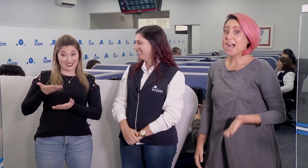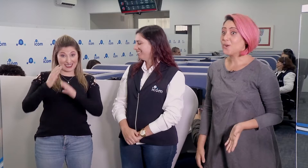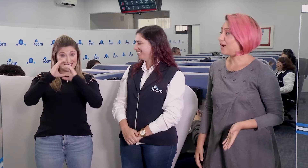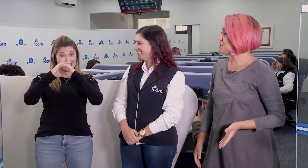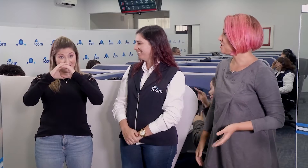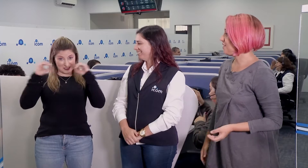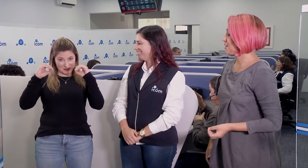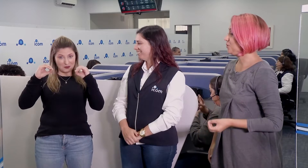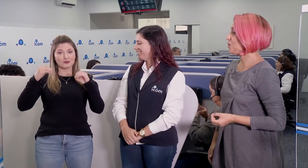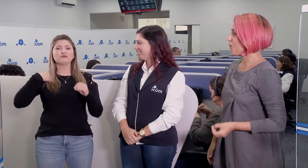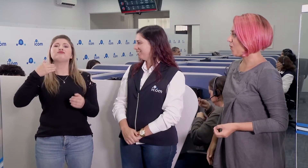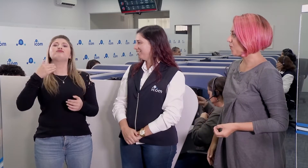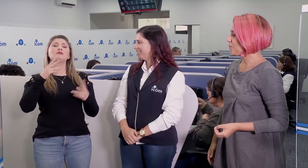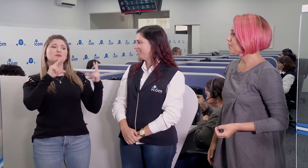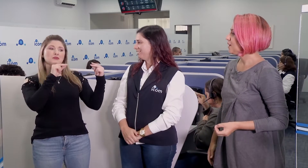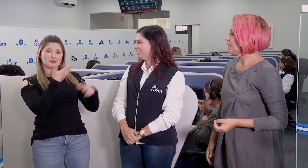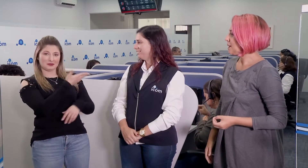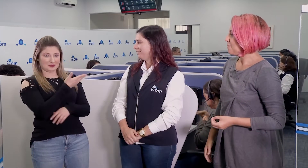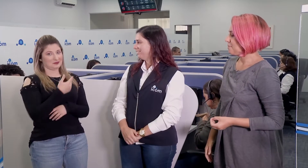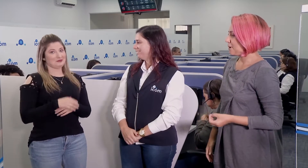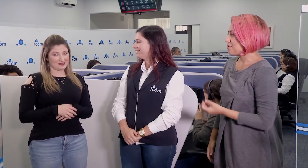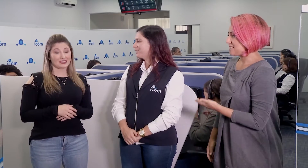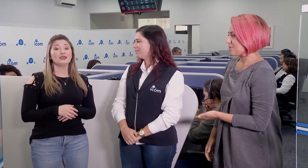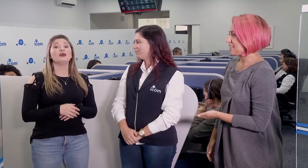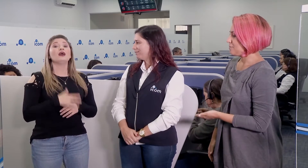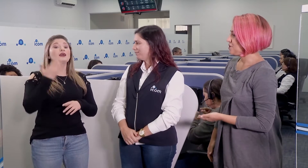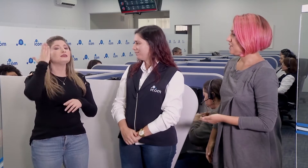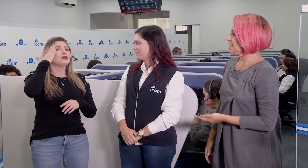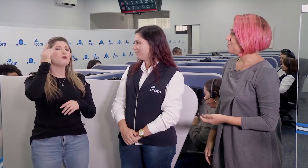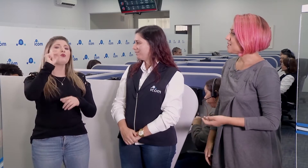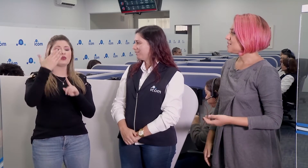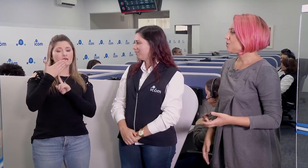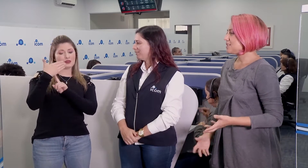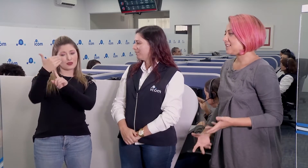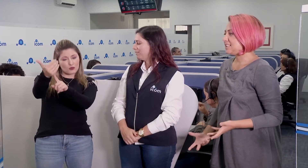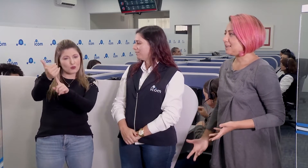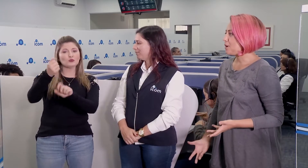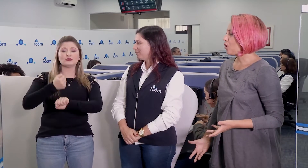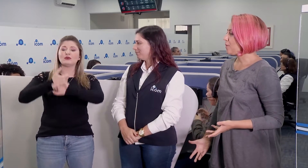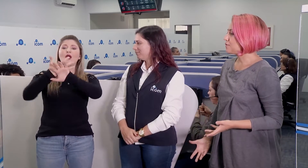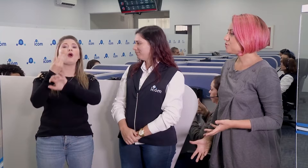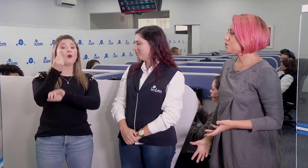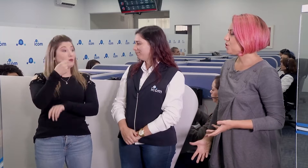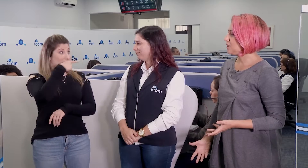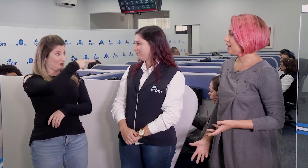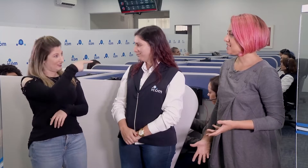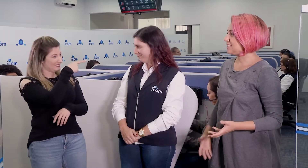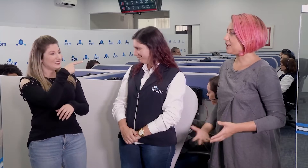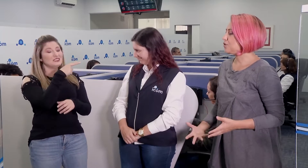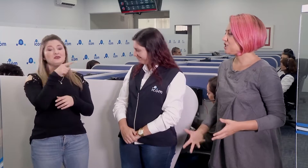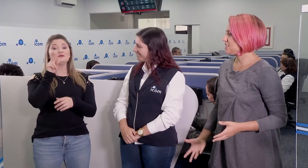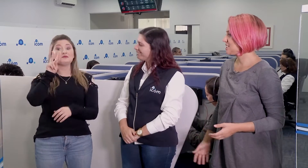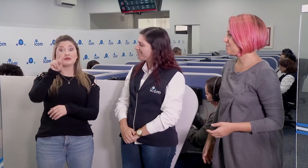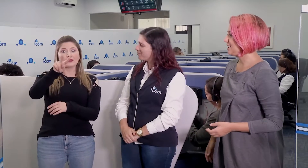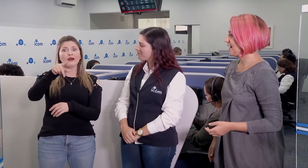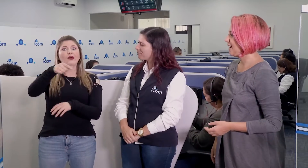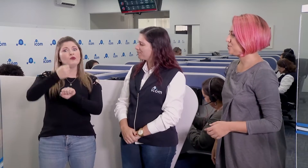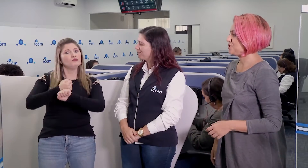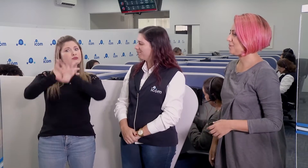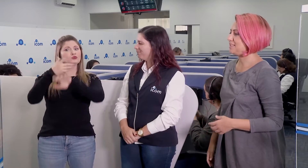Agora a gente veio aqui no ICOM para conversar com a intérprete de Libras e conhecer, entender melhor como é que funciona, né, essa tecnologia de acessibilidade, por chamadas